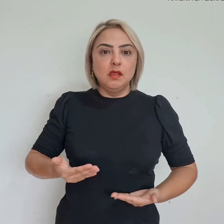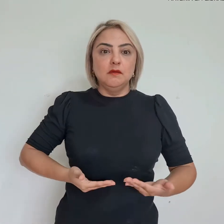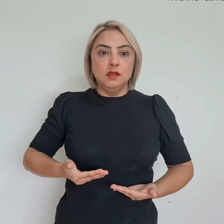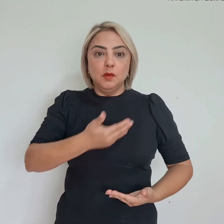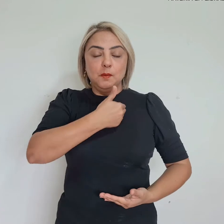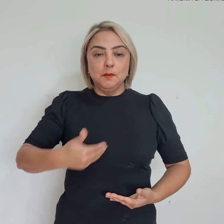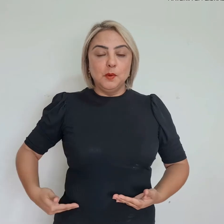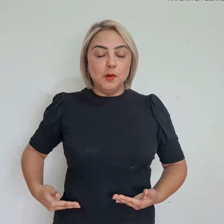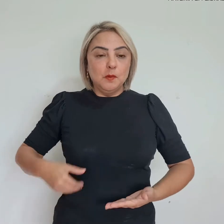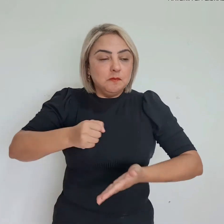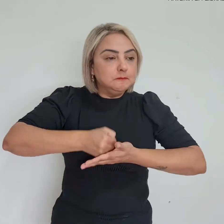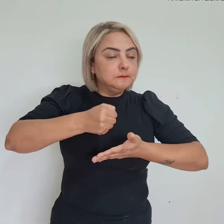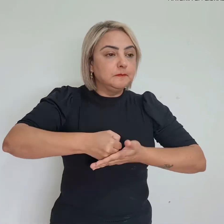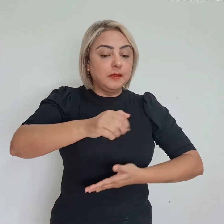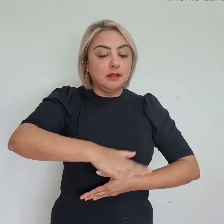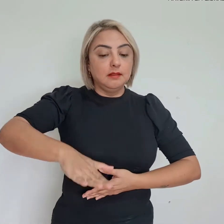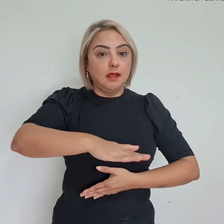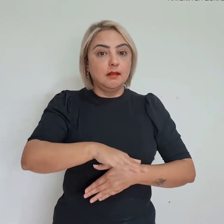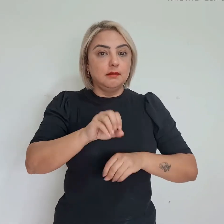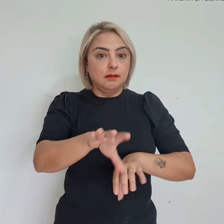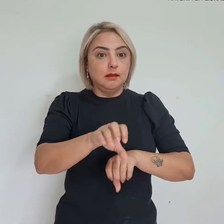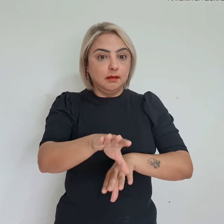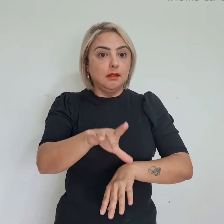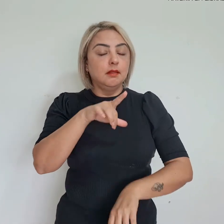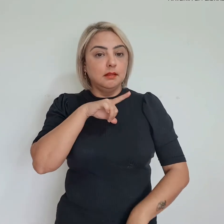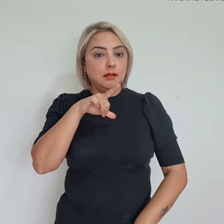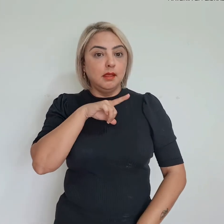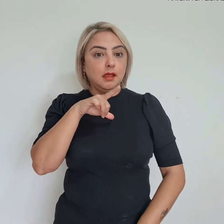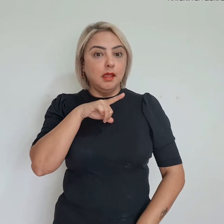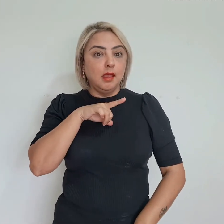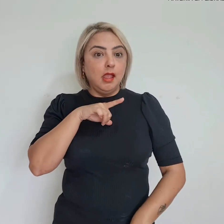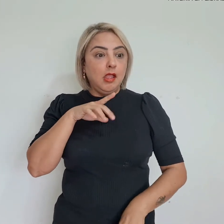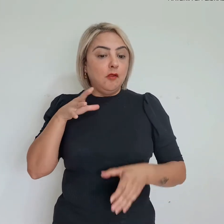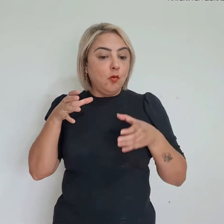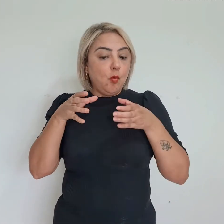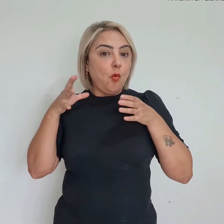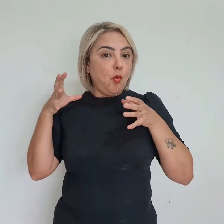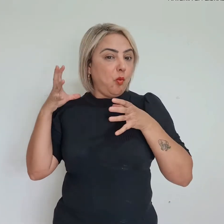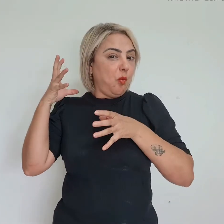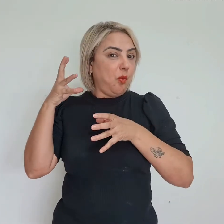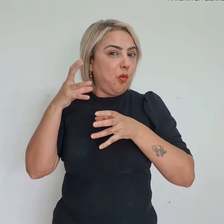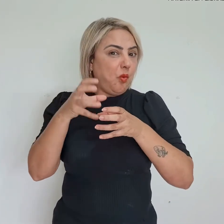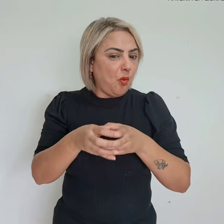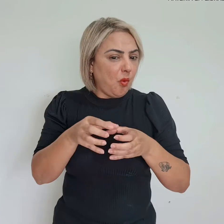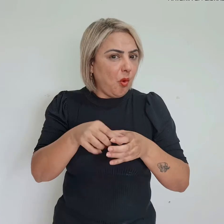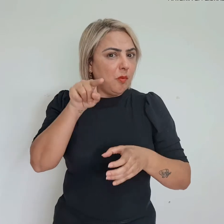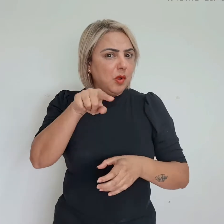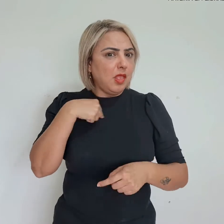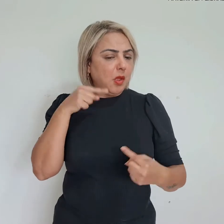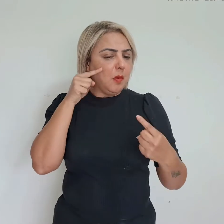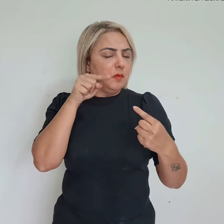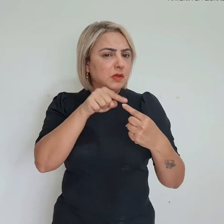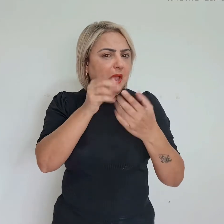luta. No campo da educação, vem aí um combo de ações que visa a demolir